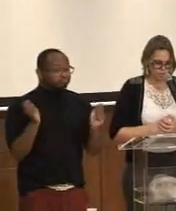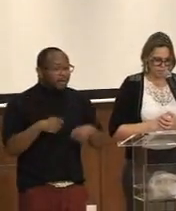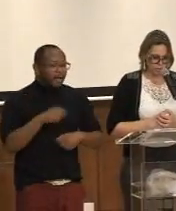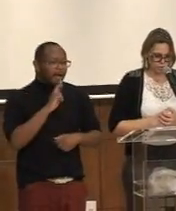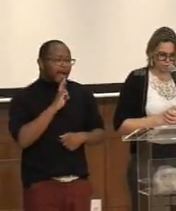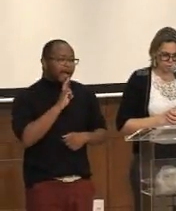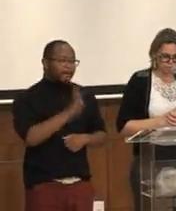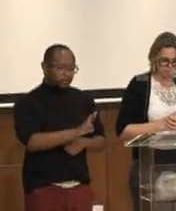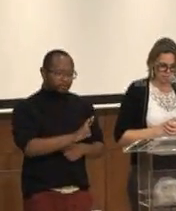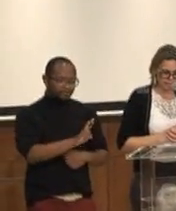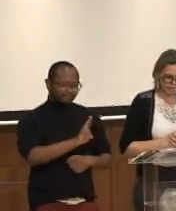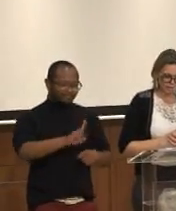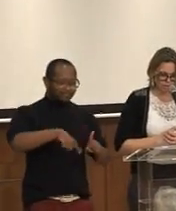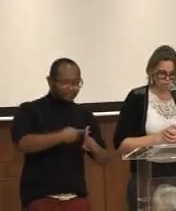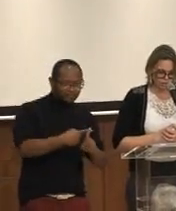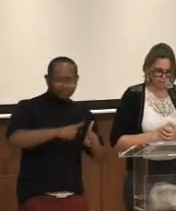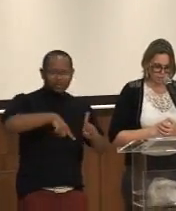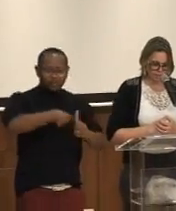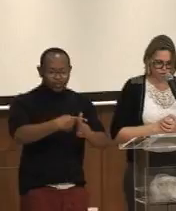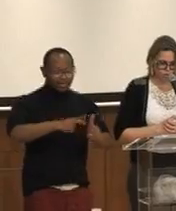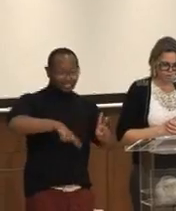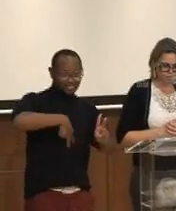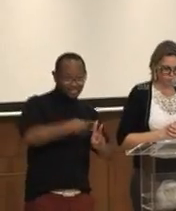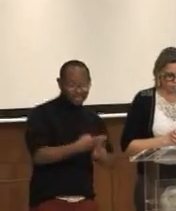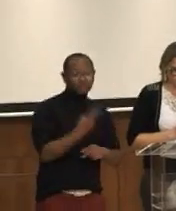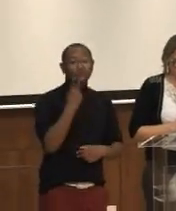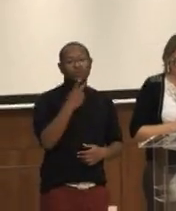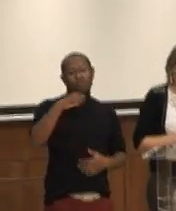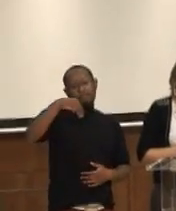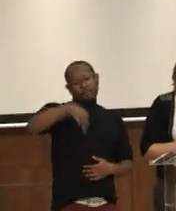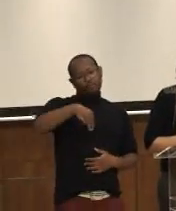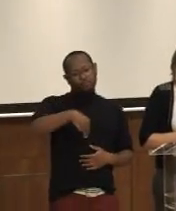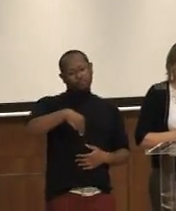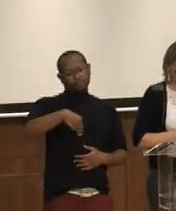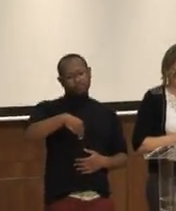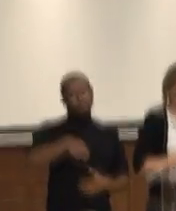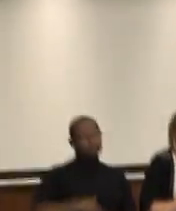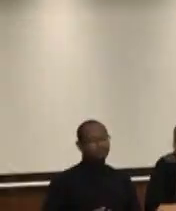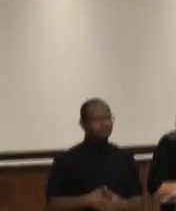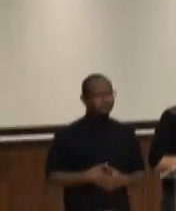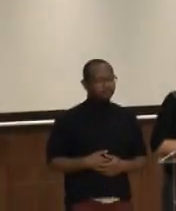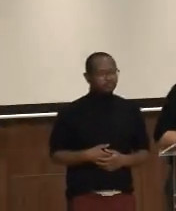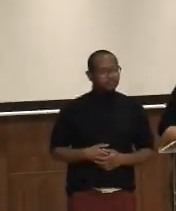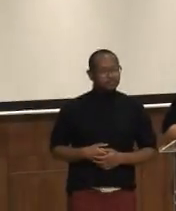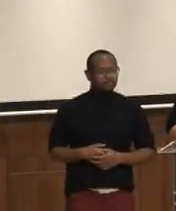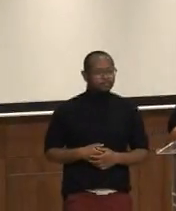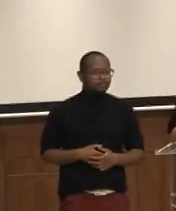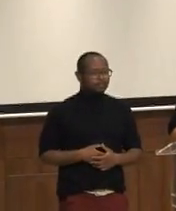réplicas de 2 minutos, seguidas de tréplica de 2 minutos.